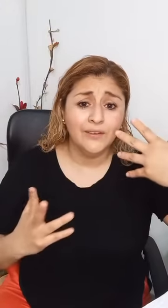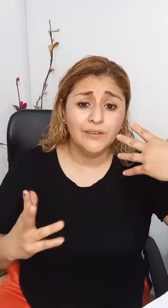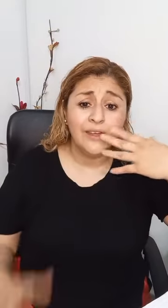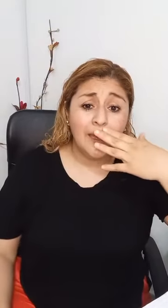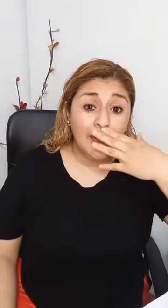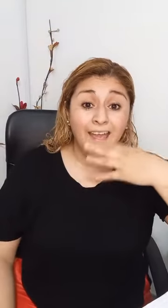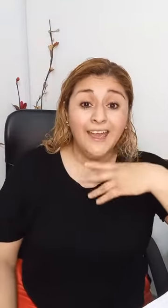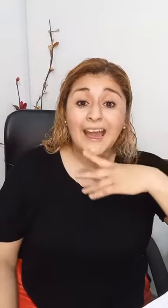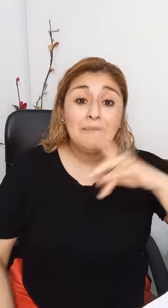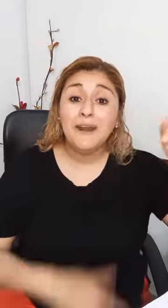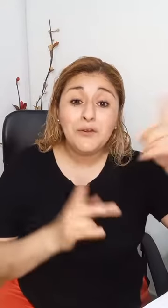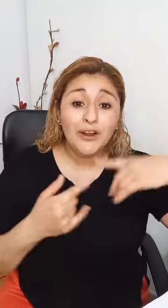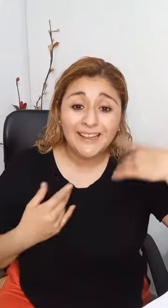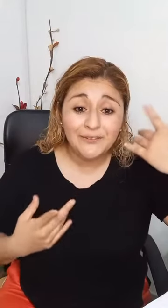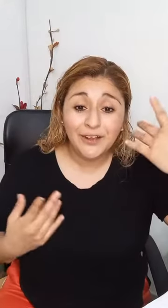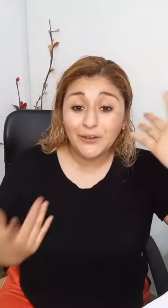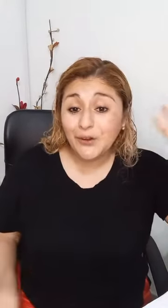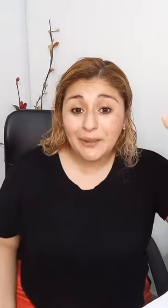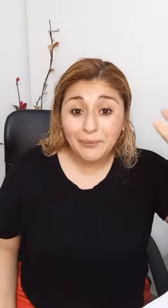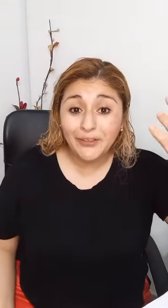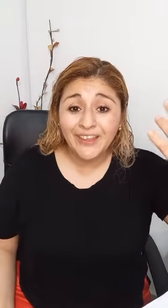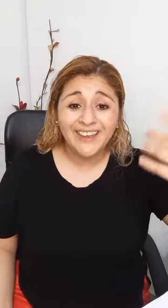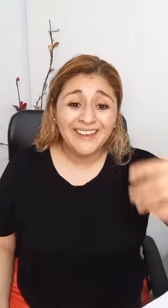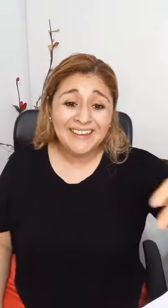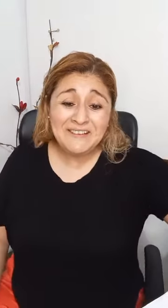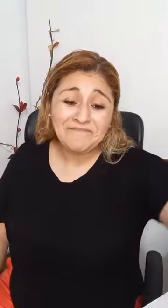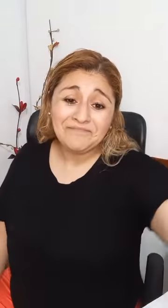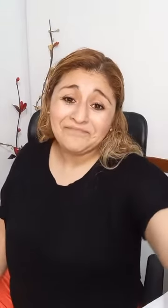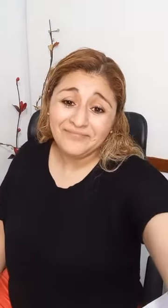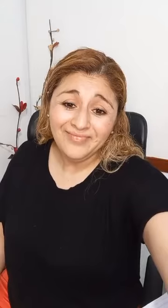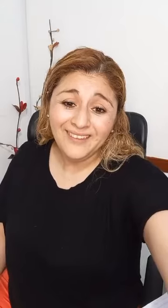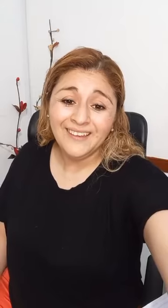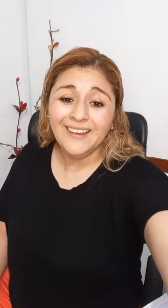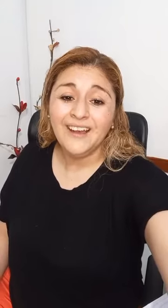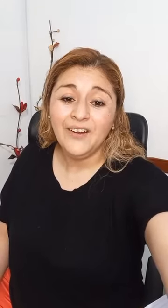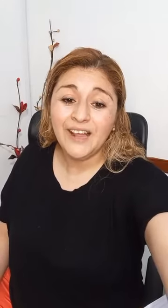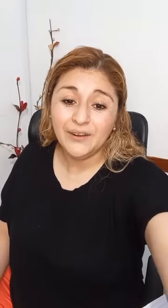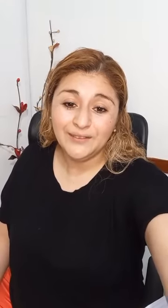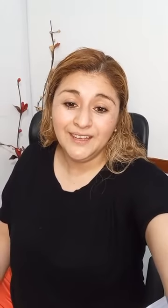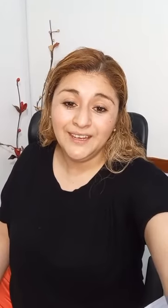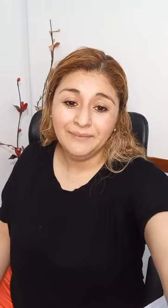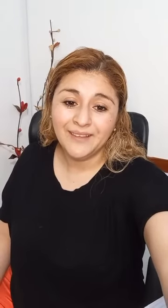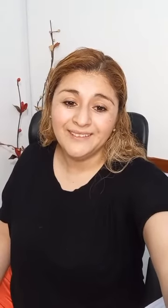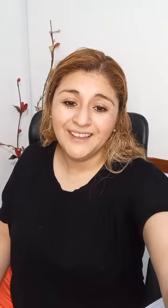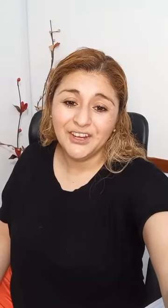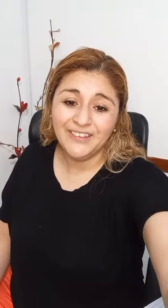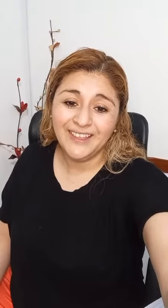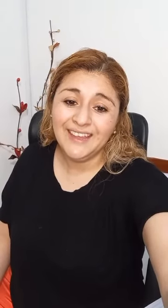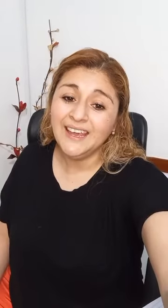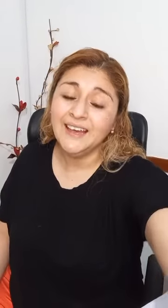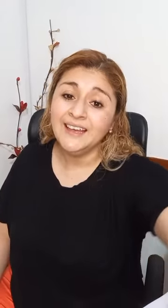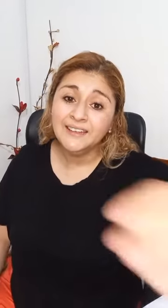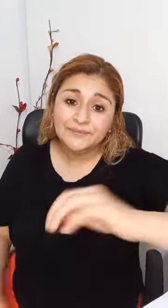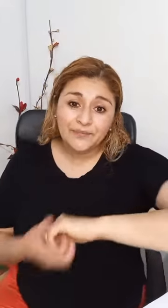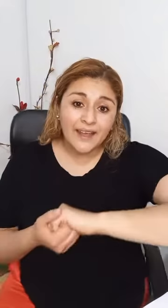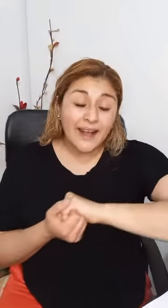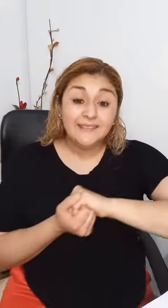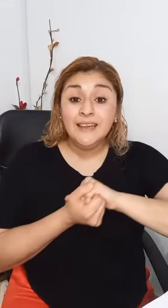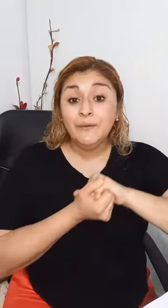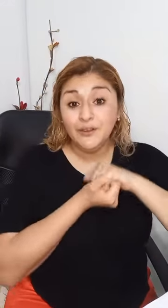objetos, a parar un colectivo que no corresponde. Hola, Rosy, el Señor te bendiga.